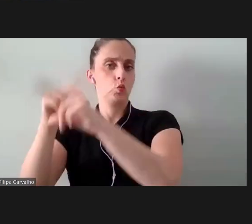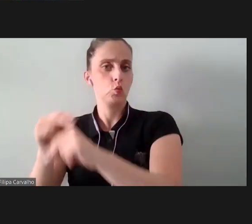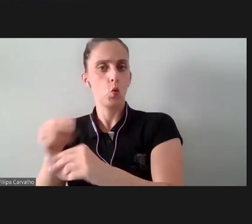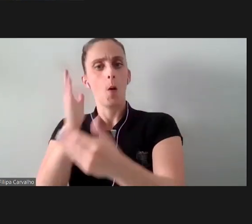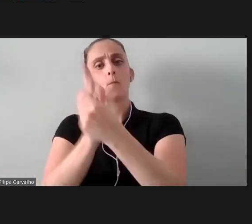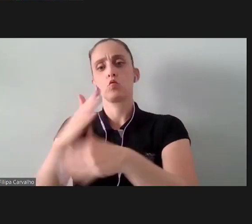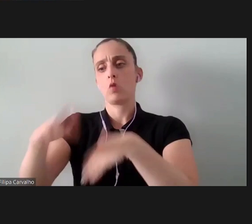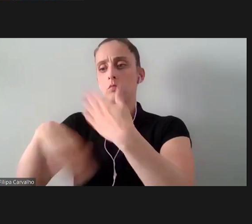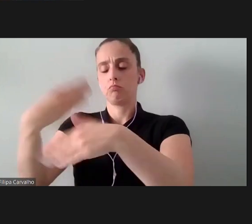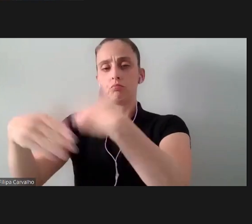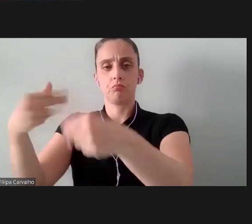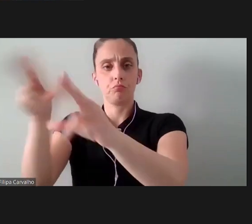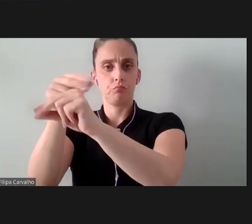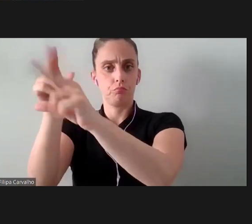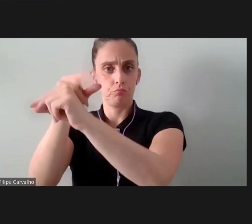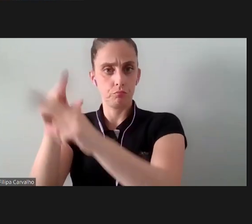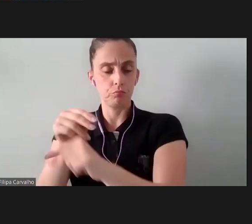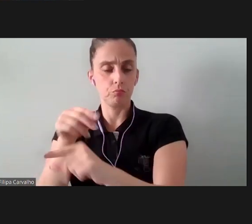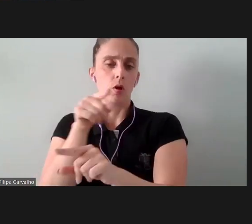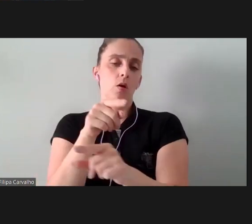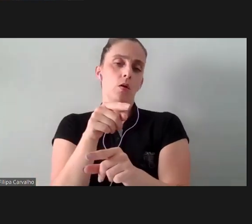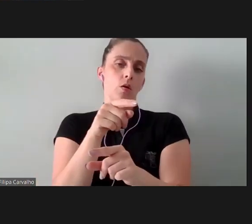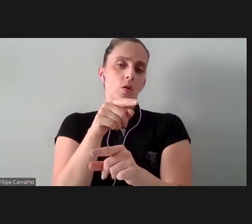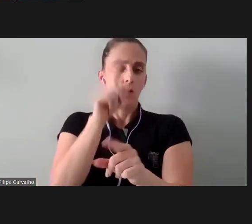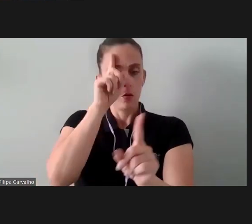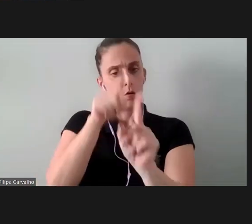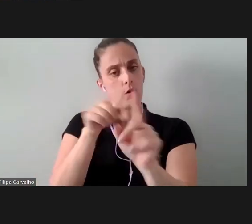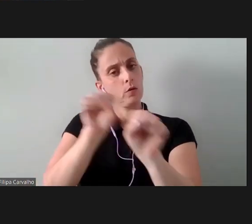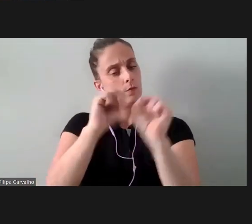do cidadão e da sociedade.